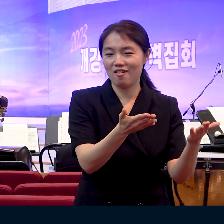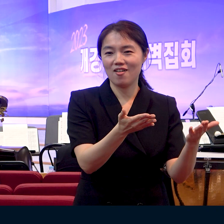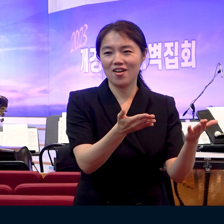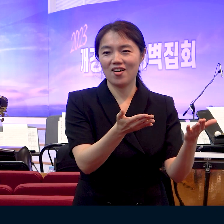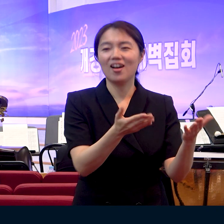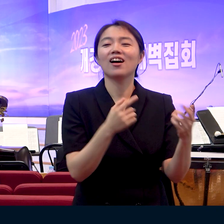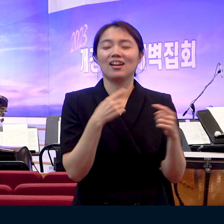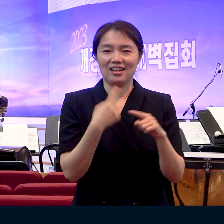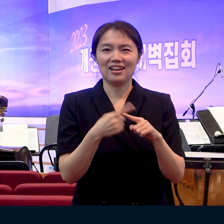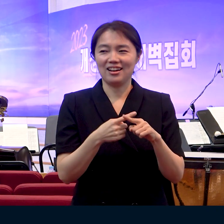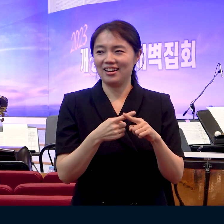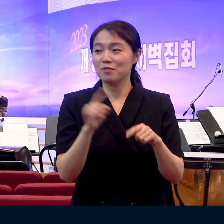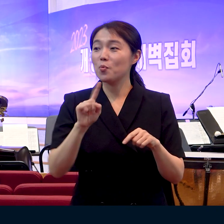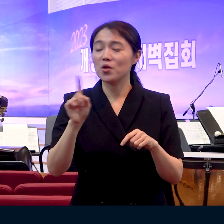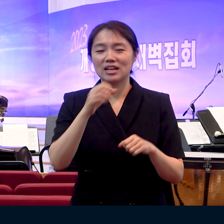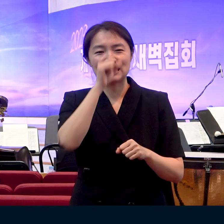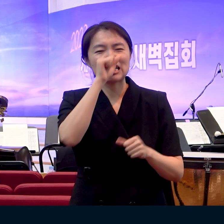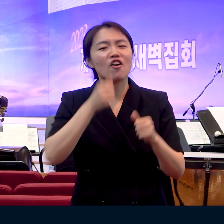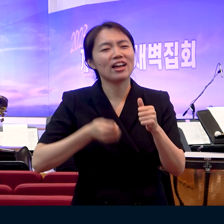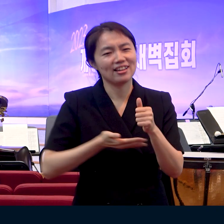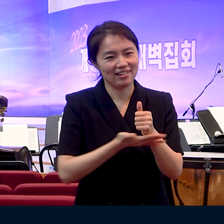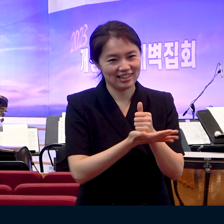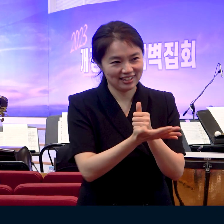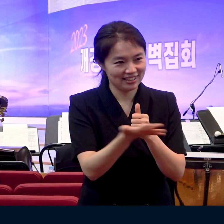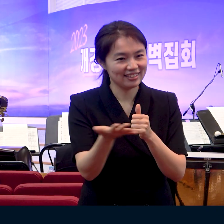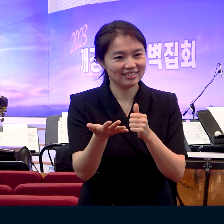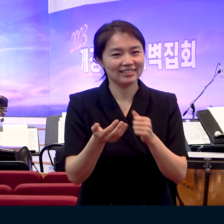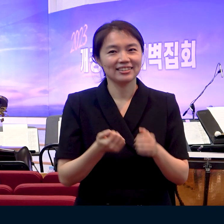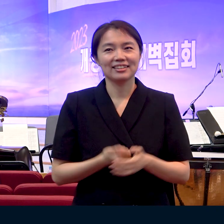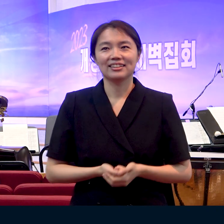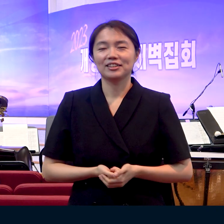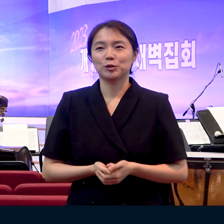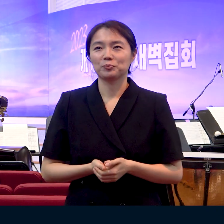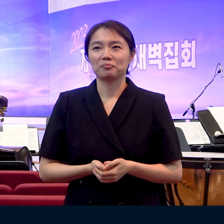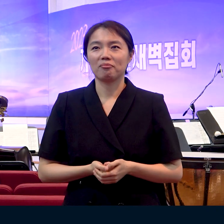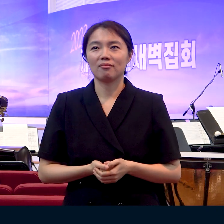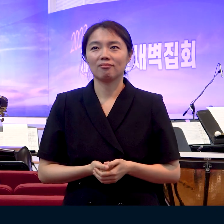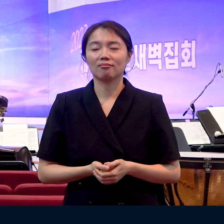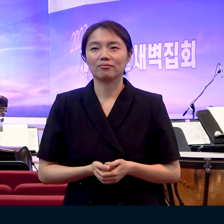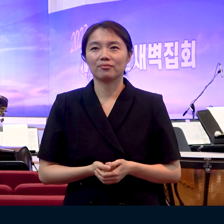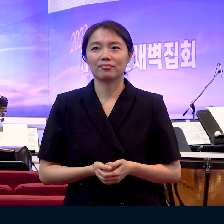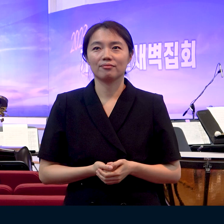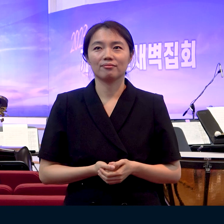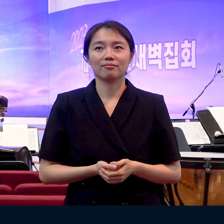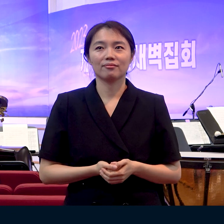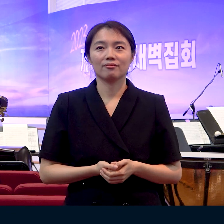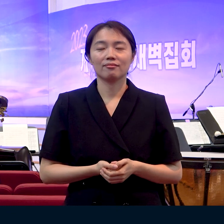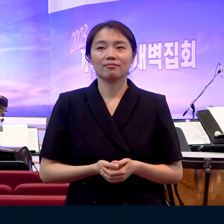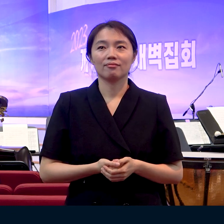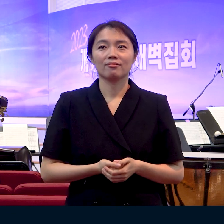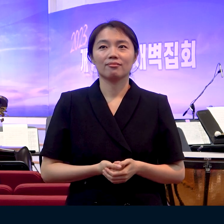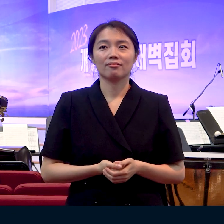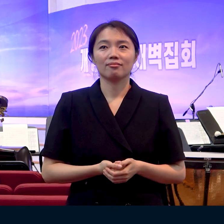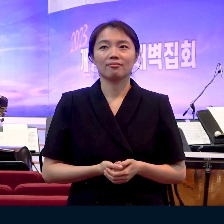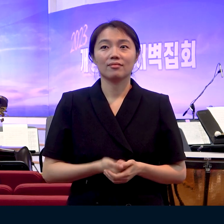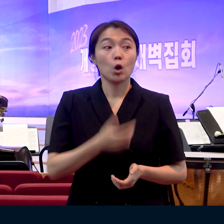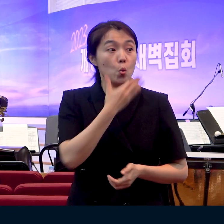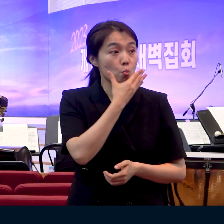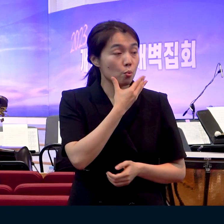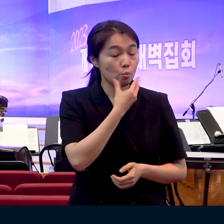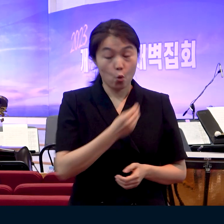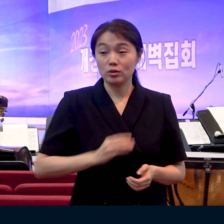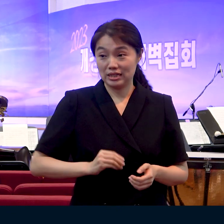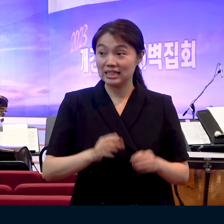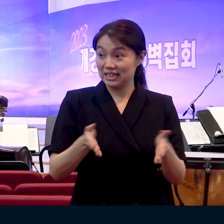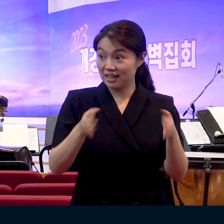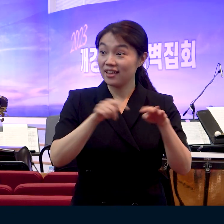바로 선한 영향력이 나가는 거예요. 여러분, 이게 바로 이 교회를 향해서 우리 하나님이 기대하시는